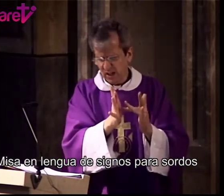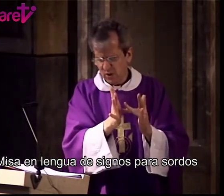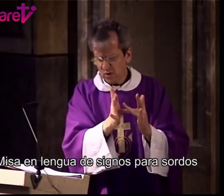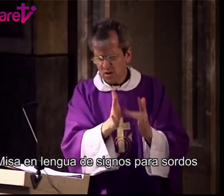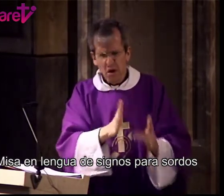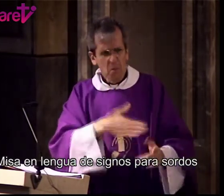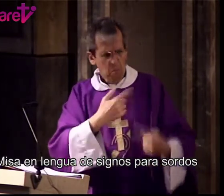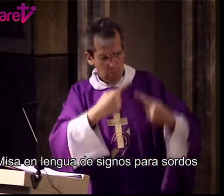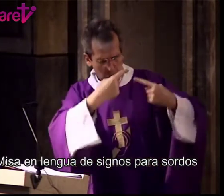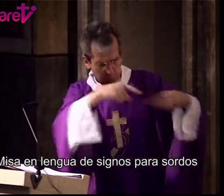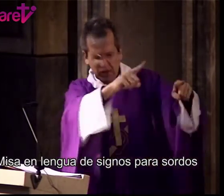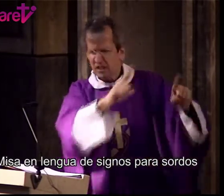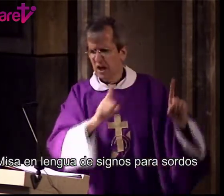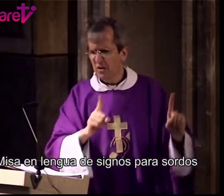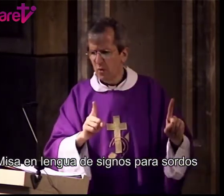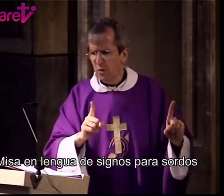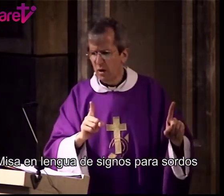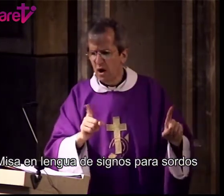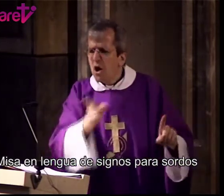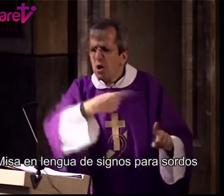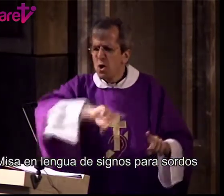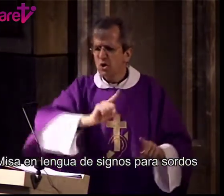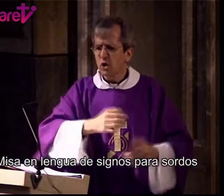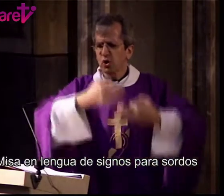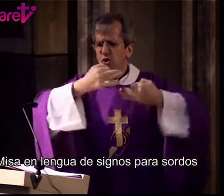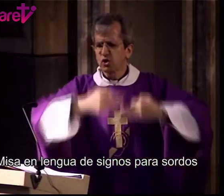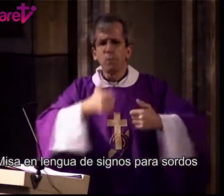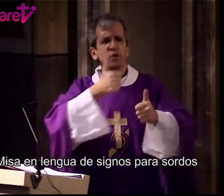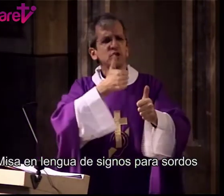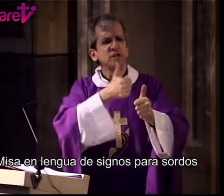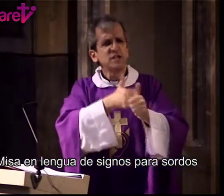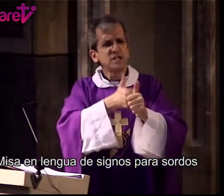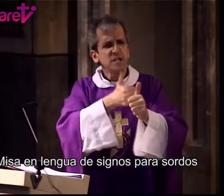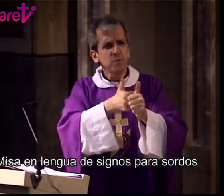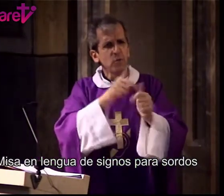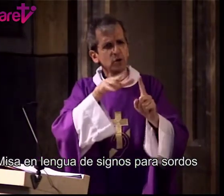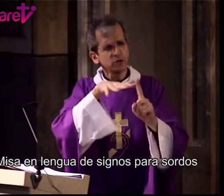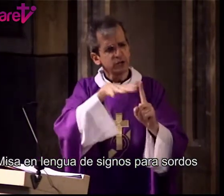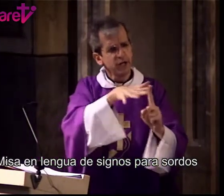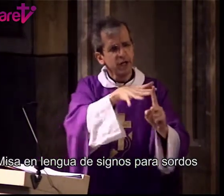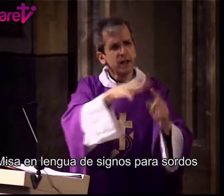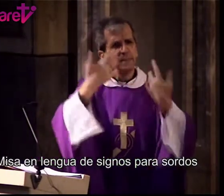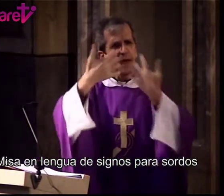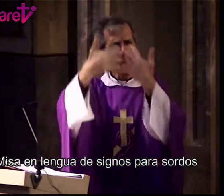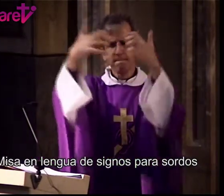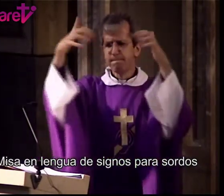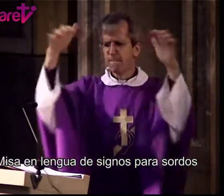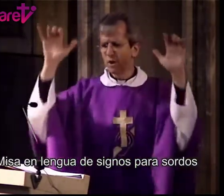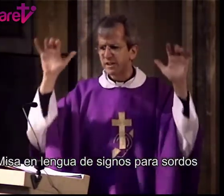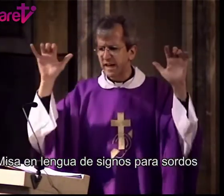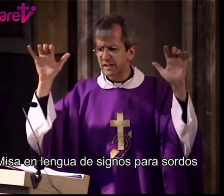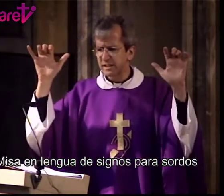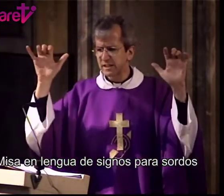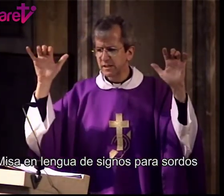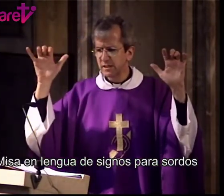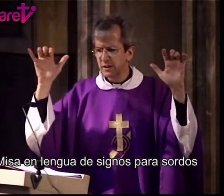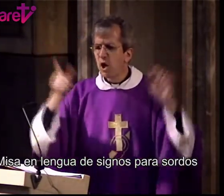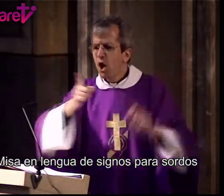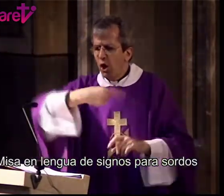Jesús puedes ser tú. Nosotros somos discípulos de Moisés.